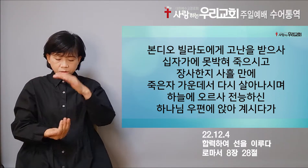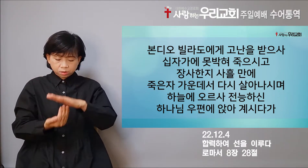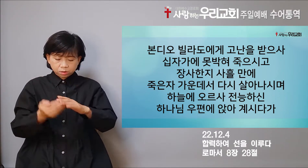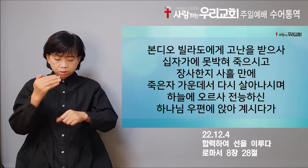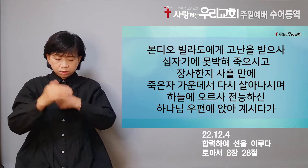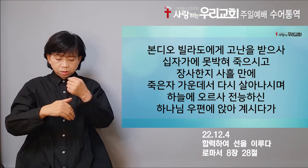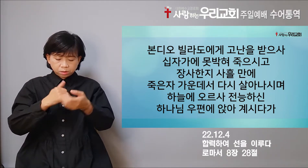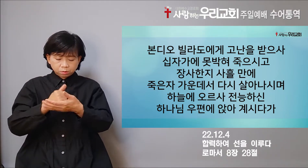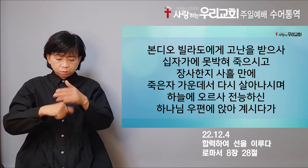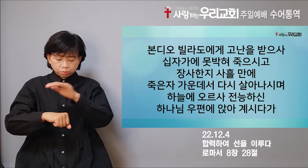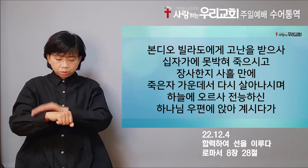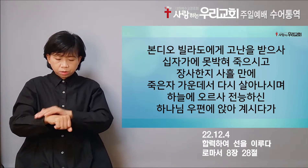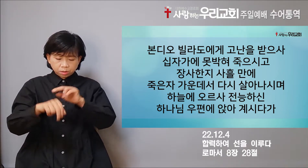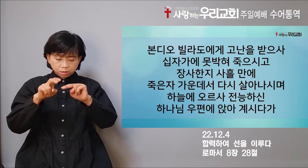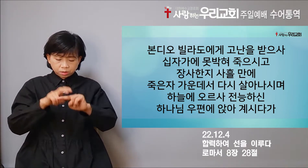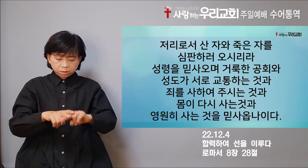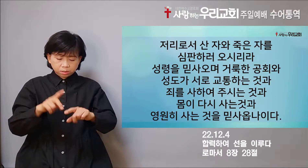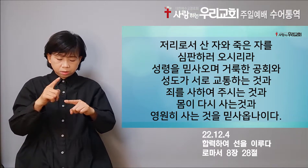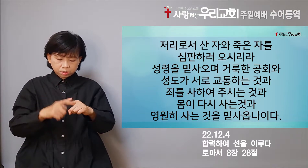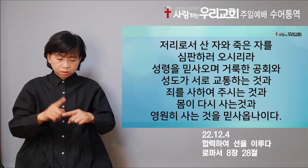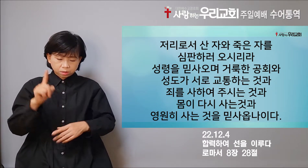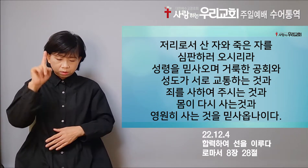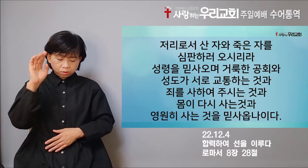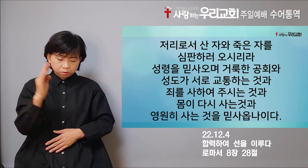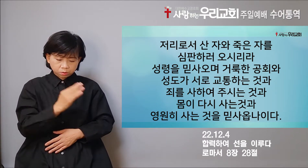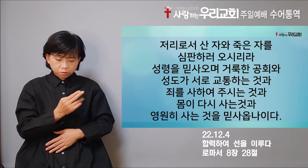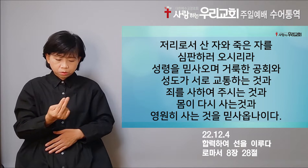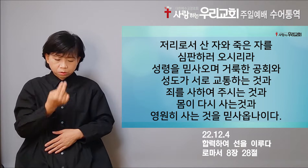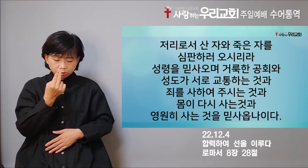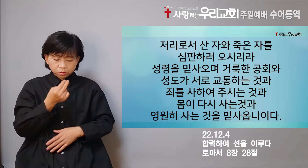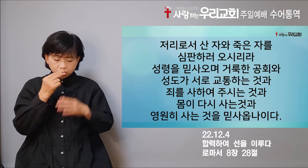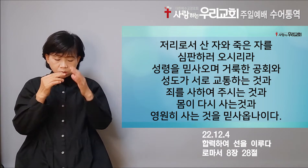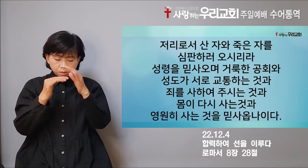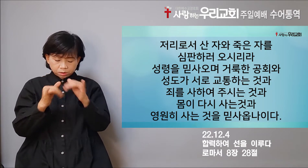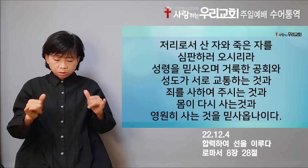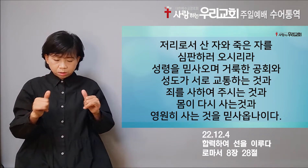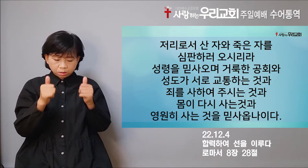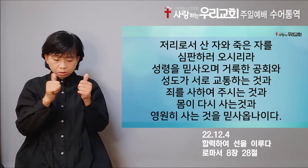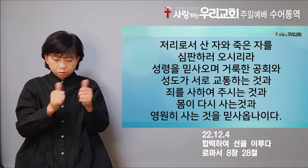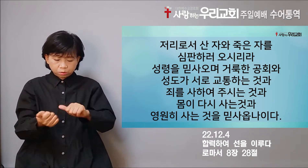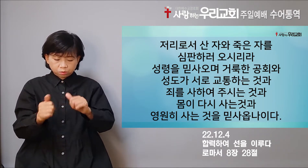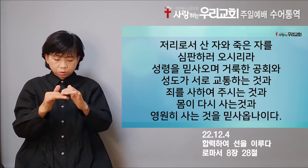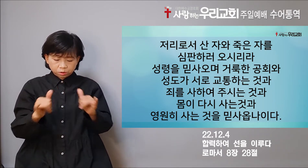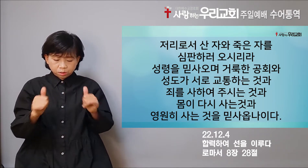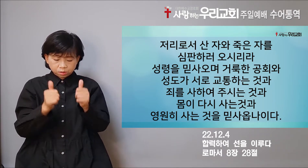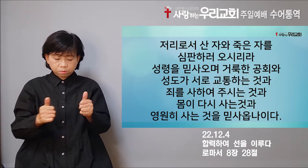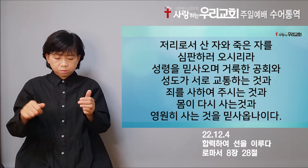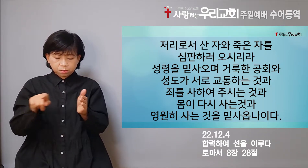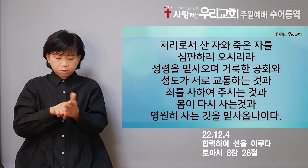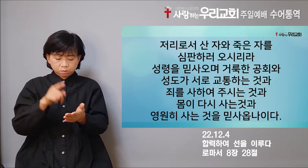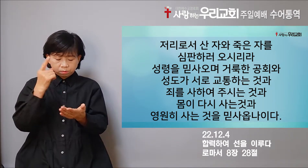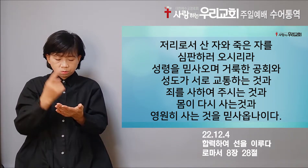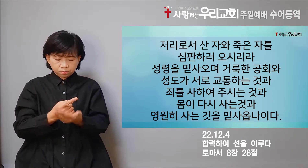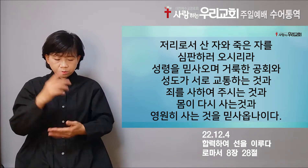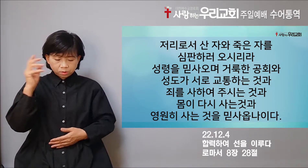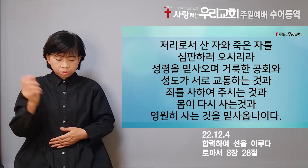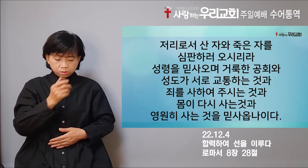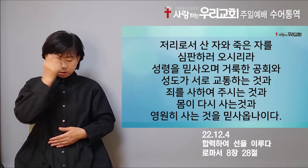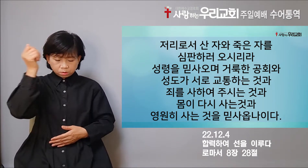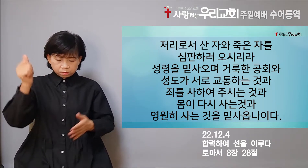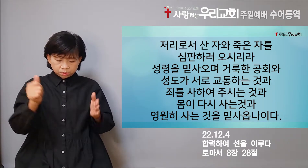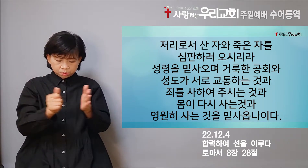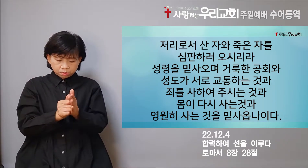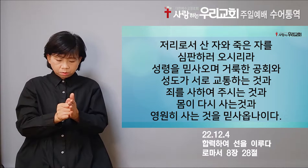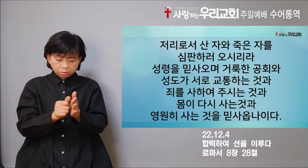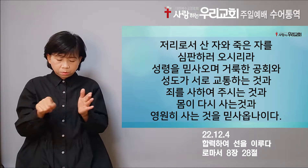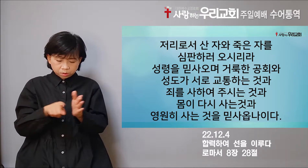오르사 전능하신 하나님 우편에 앉아 계시다가 저리로서 산 자와 죽은 자를 심판하러 오시리라.